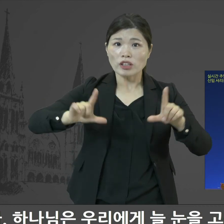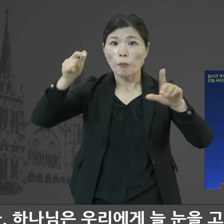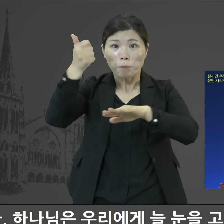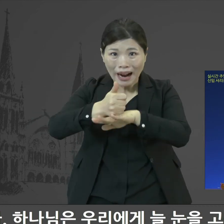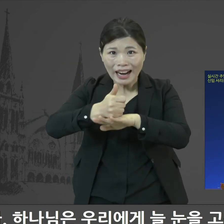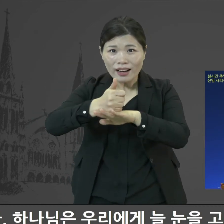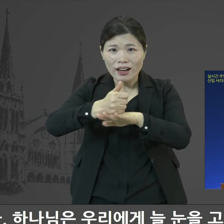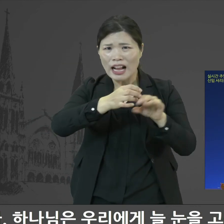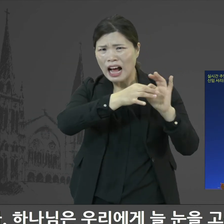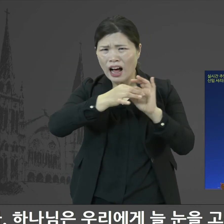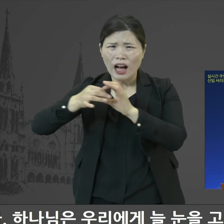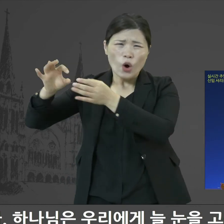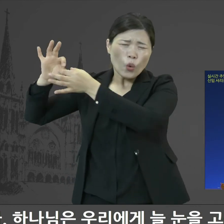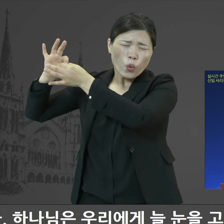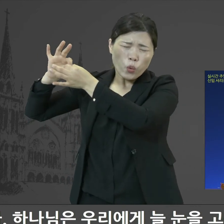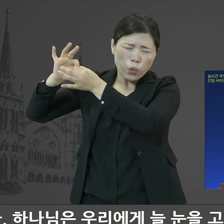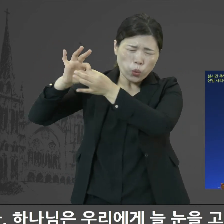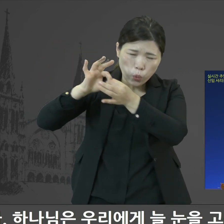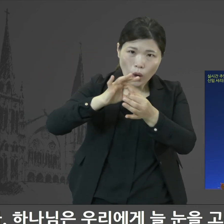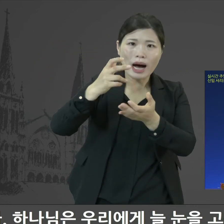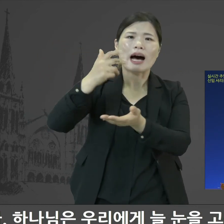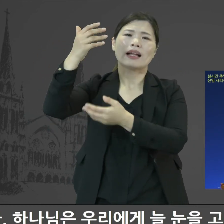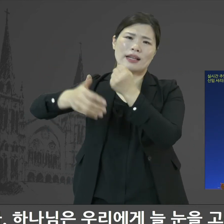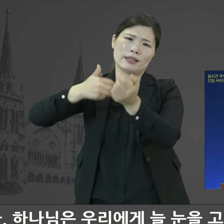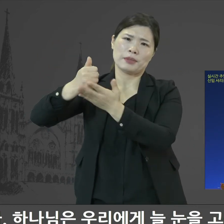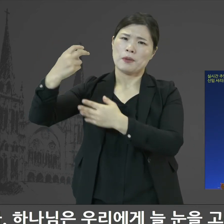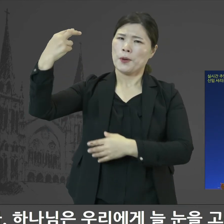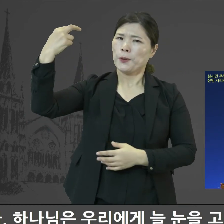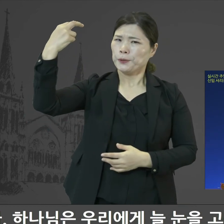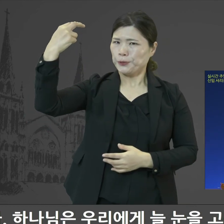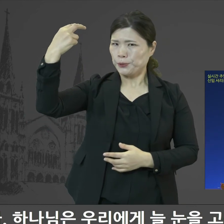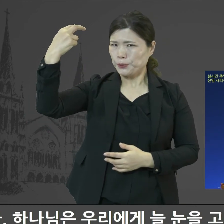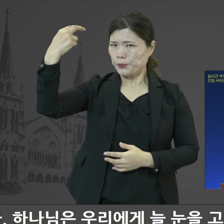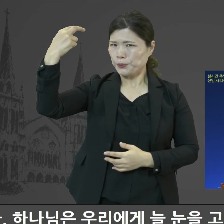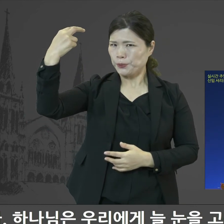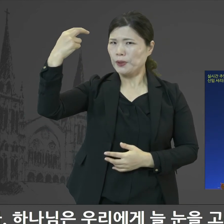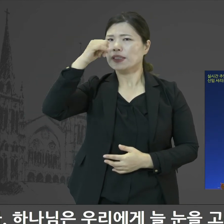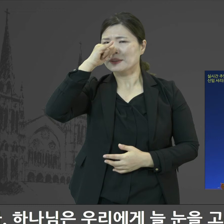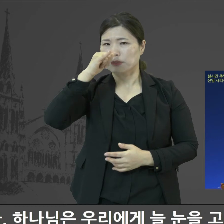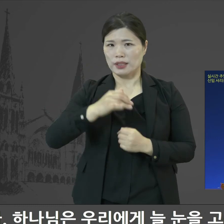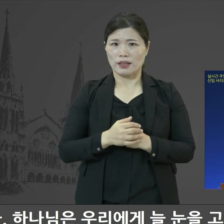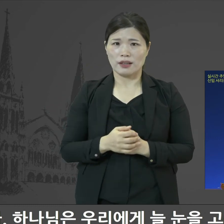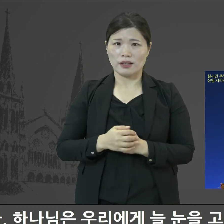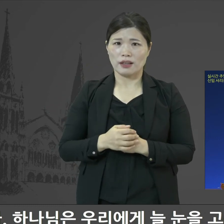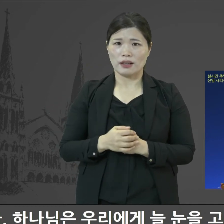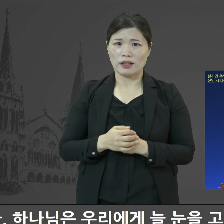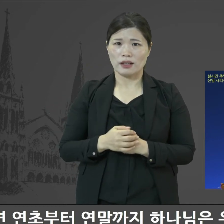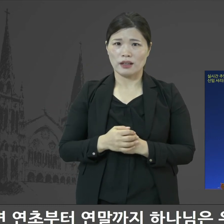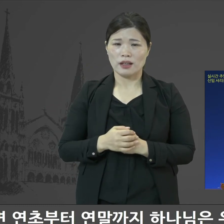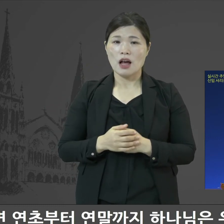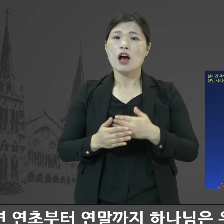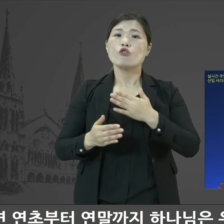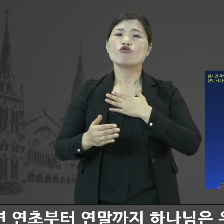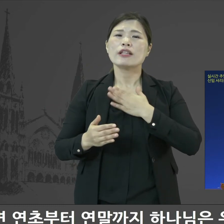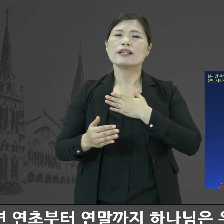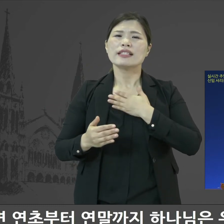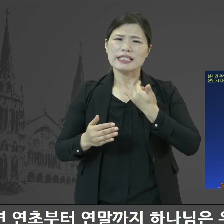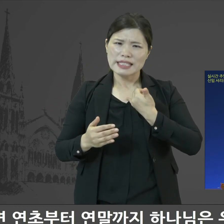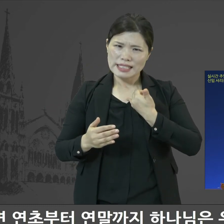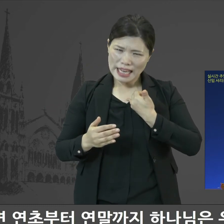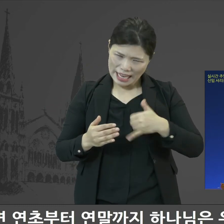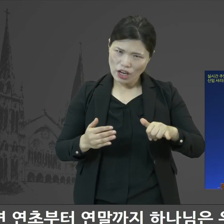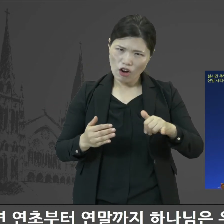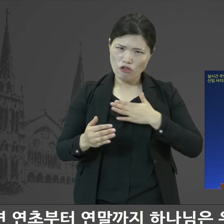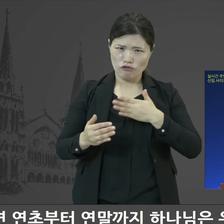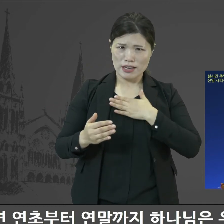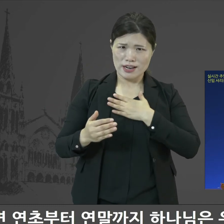하나님 우리를 바라보고 계세요. 그 이유가 무엇입니까? 우리가 하나님의 자녀이기 때문이고 우리 사랑하시기 때문입니다.